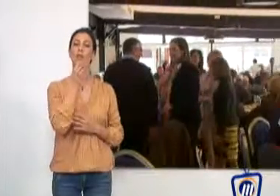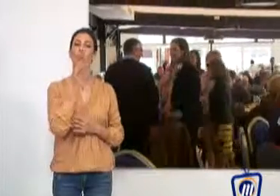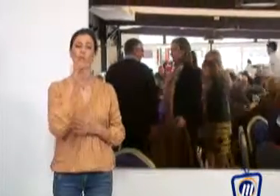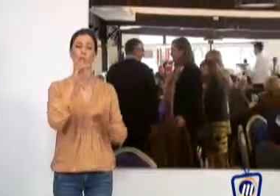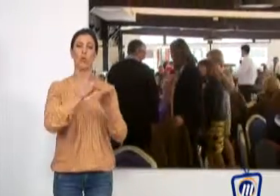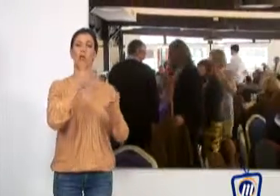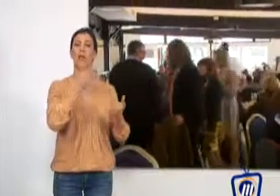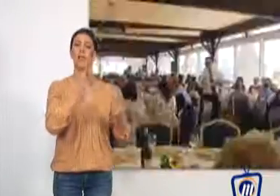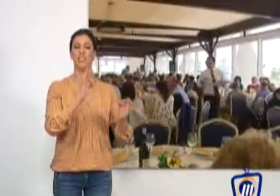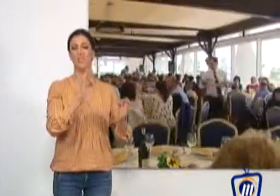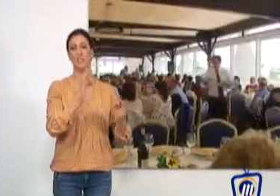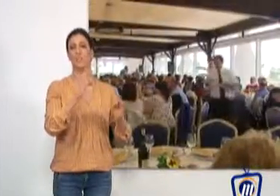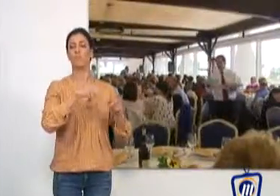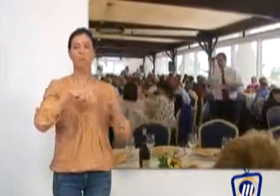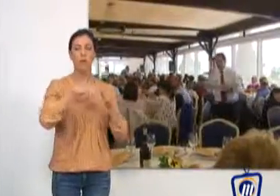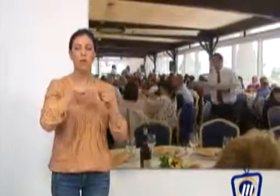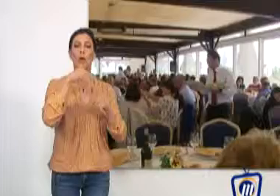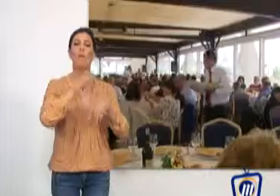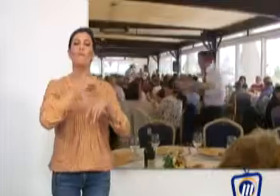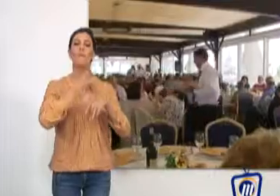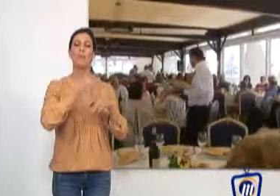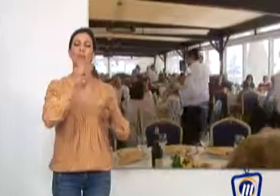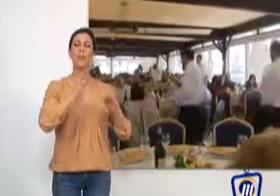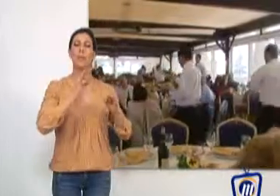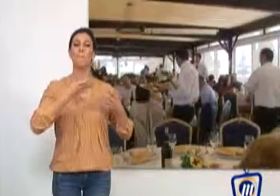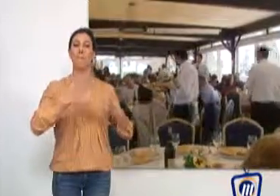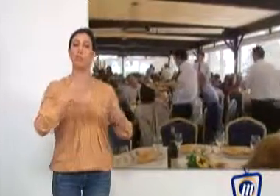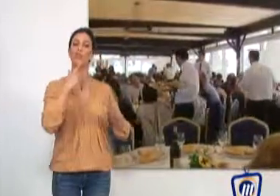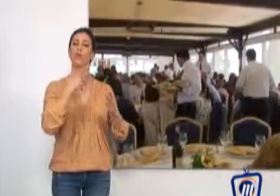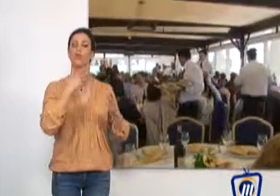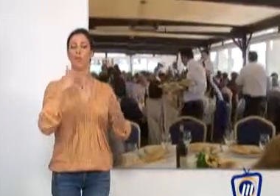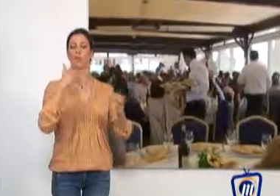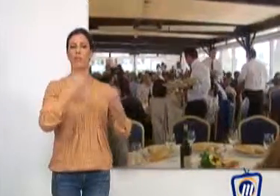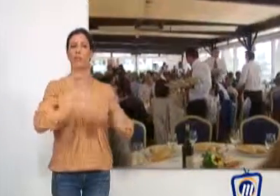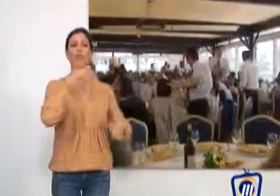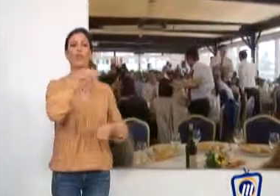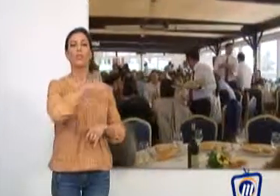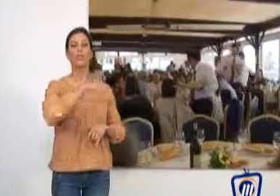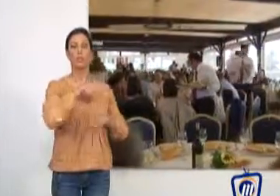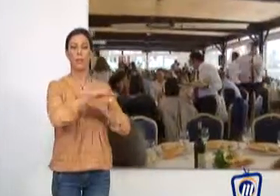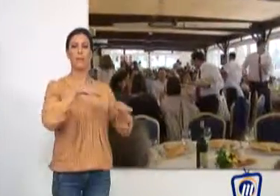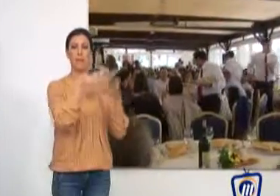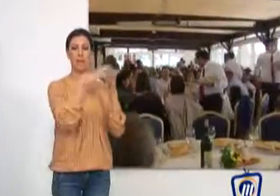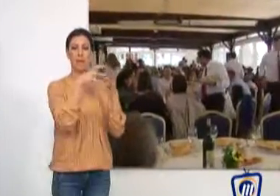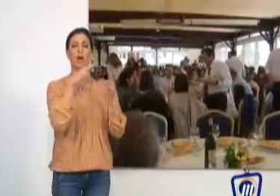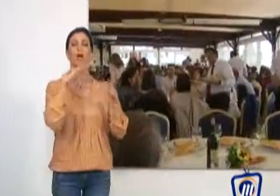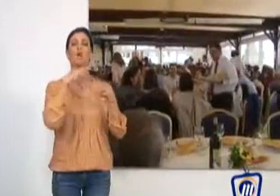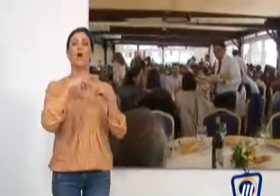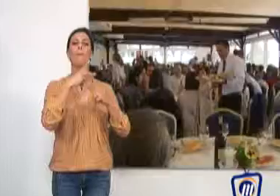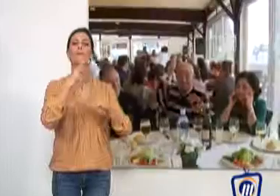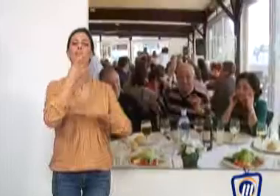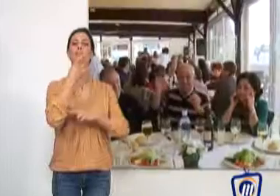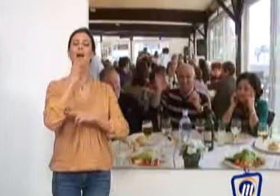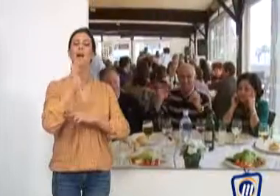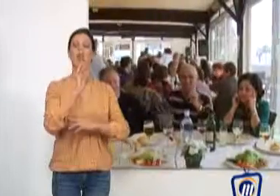el almuerzo benéfico que la agrupación de enfermos de parkinson celebraba en playa Granada en el mirador del